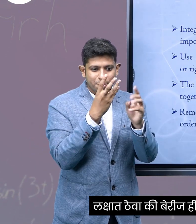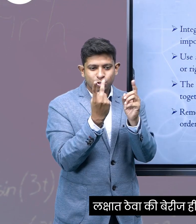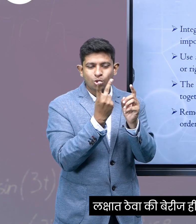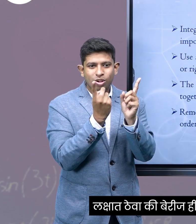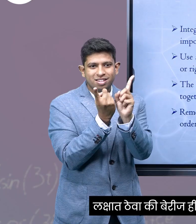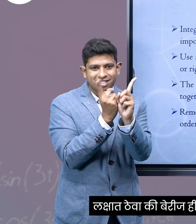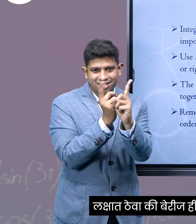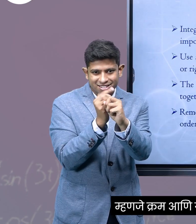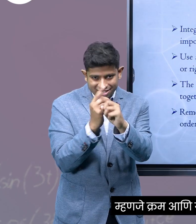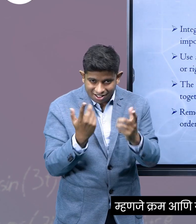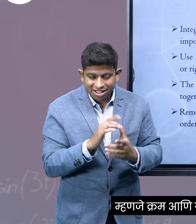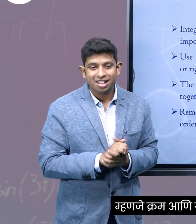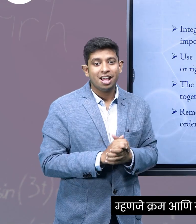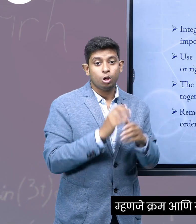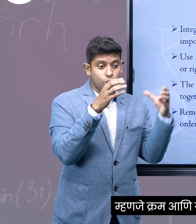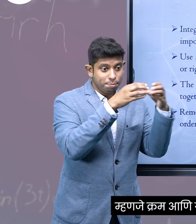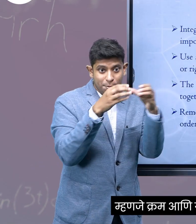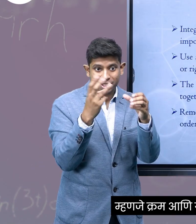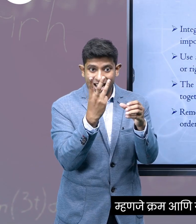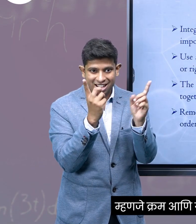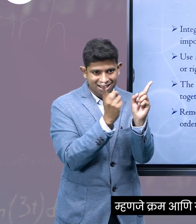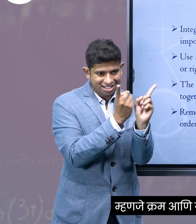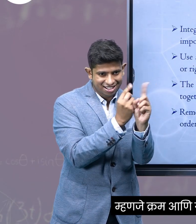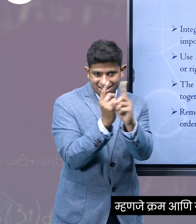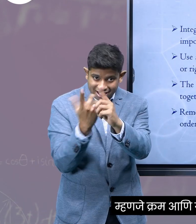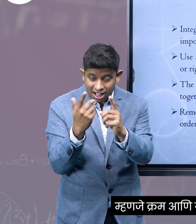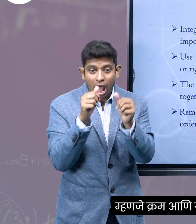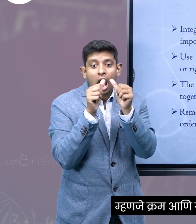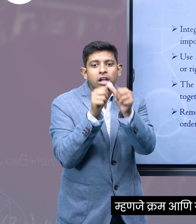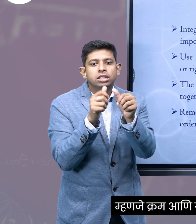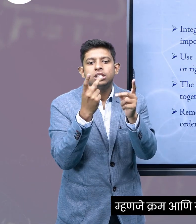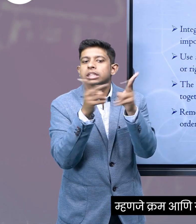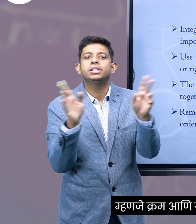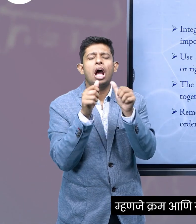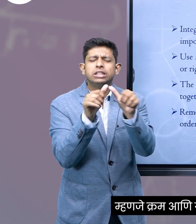सहक्रियात्मक आहे, म्हणजे क्रम आणि गटबद्धता परिणाम बदलत नाही.